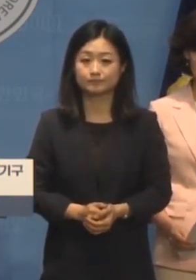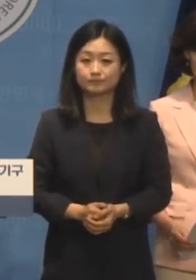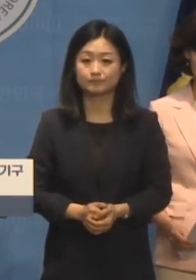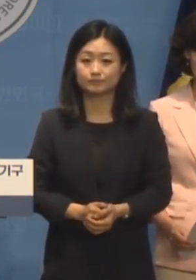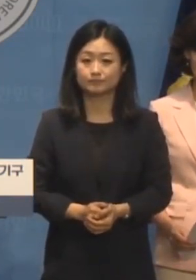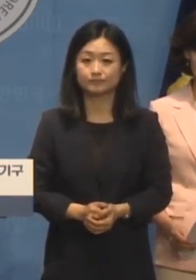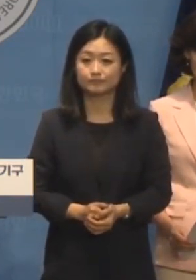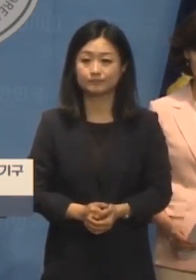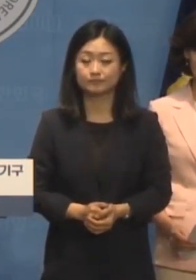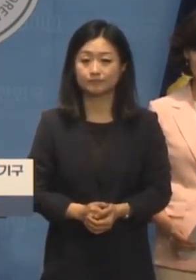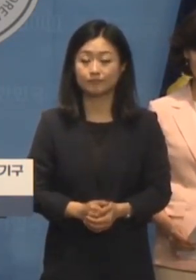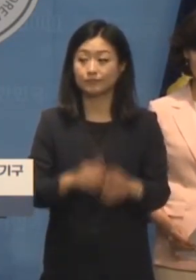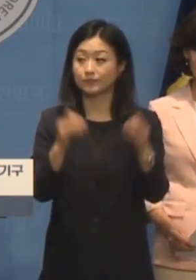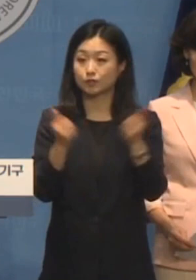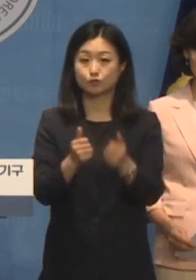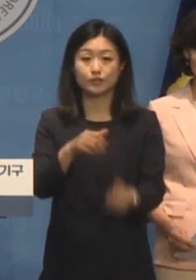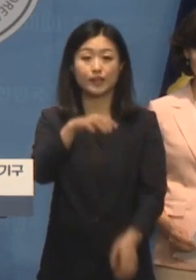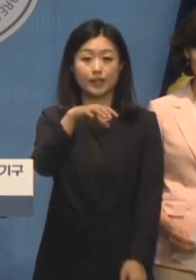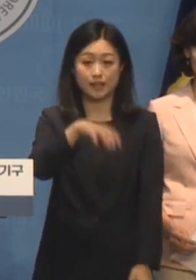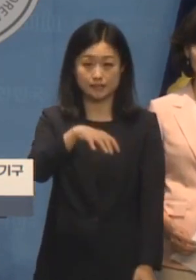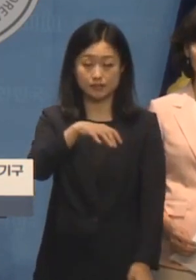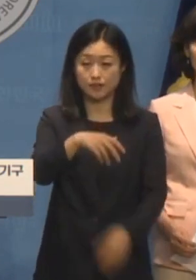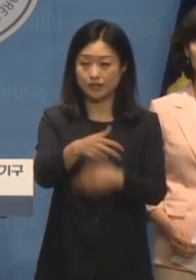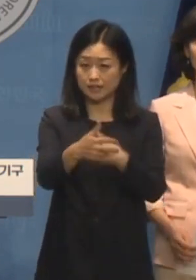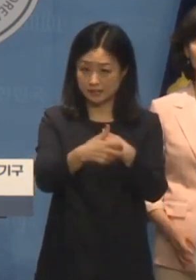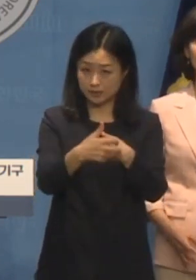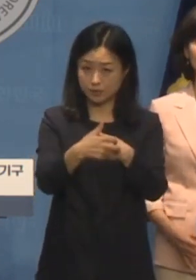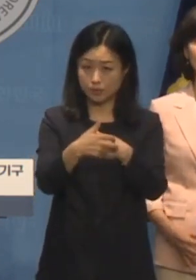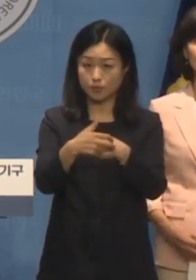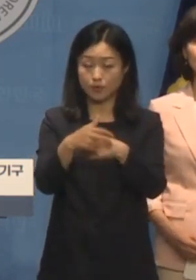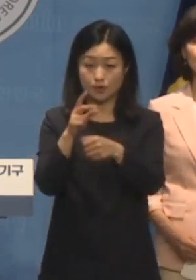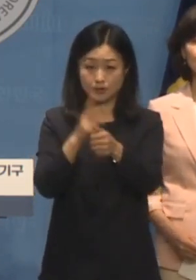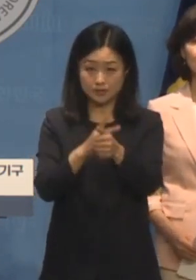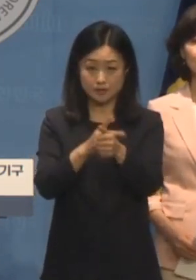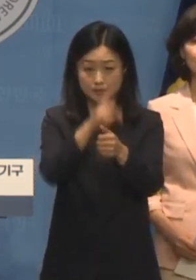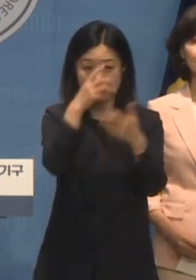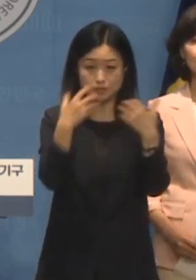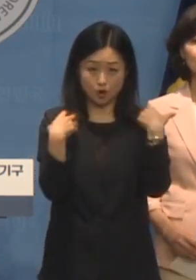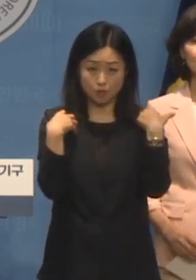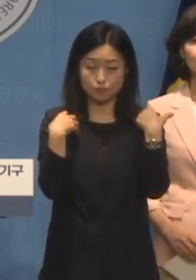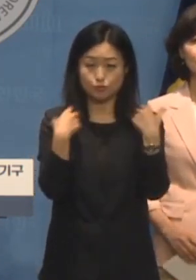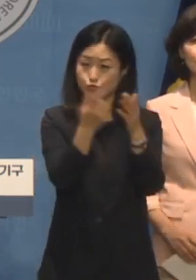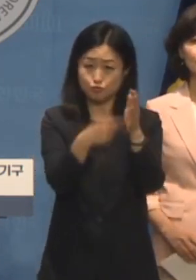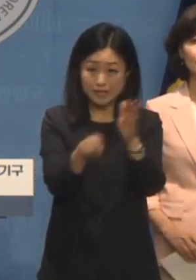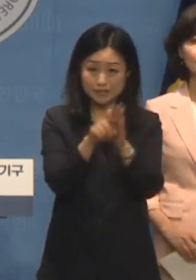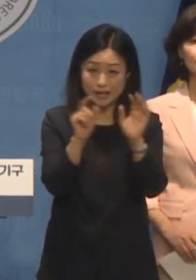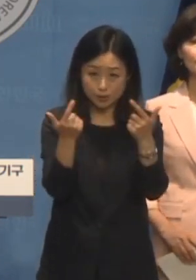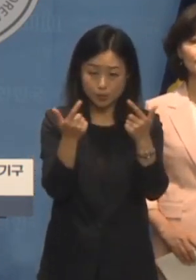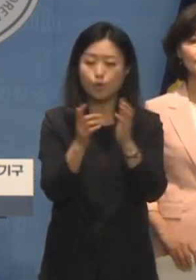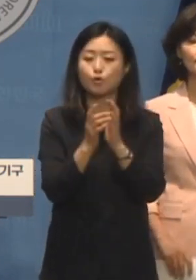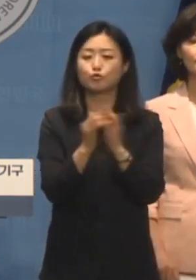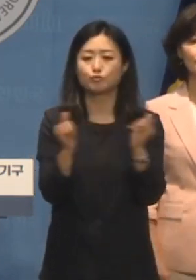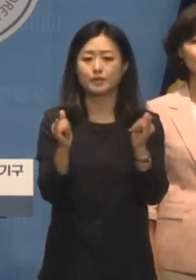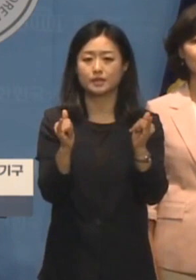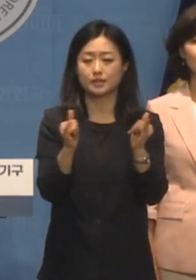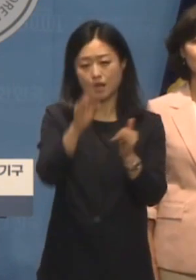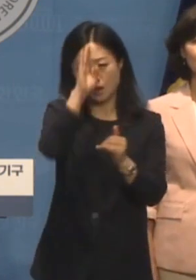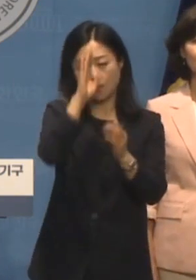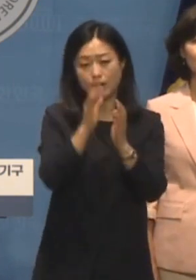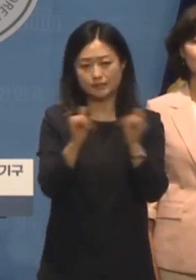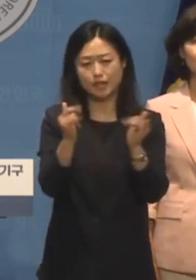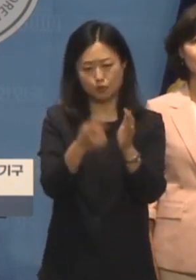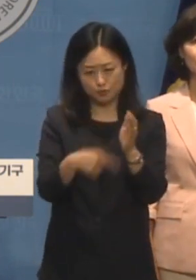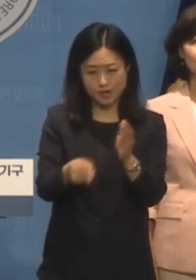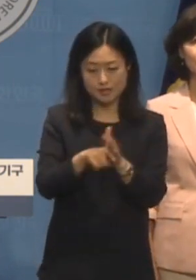합니다 국회는 의료계나 정부를 위해서가 아니라 오로지 국민과 환자를 위해